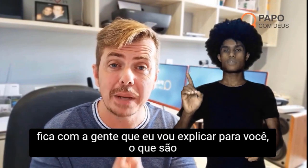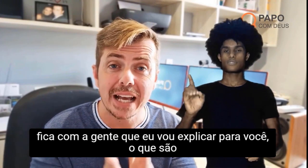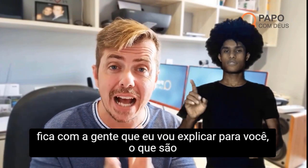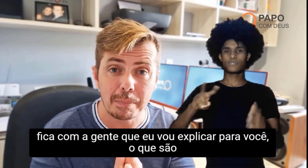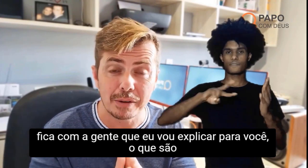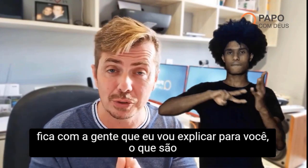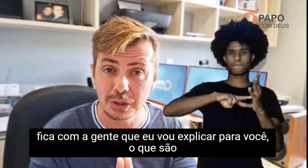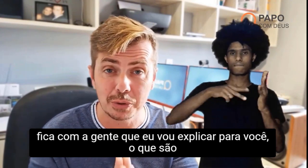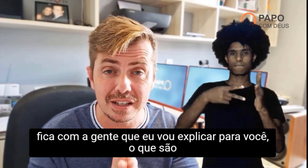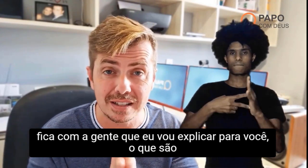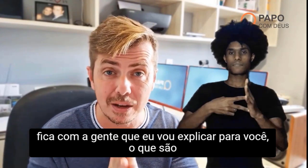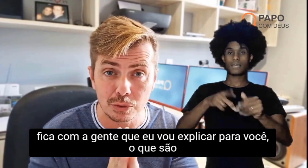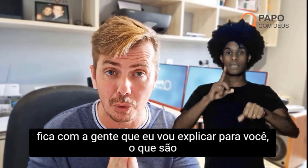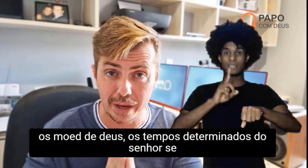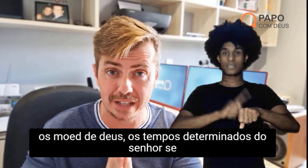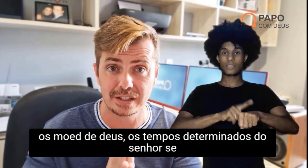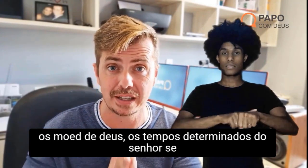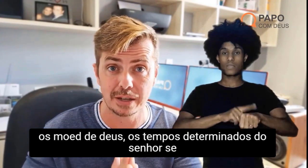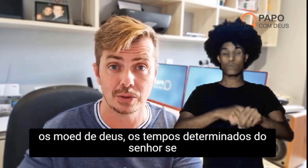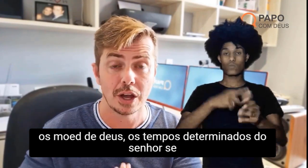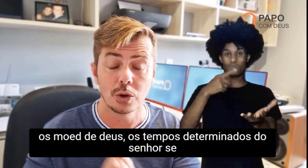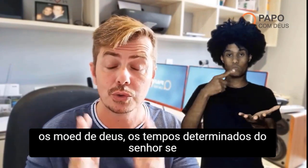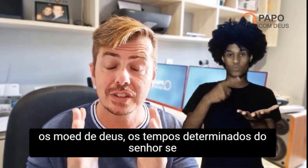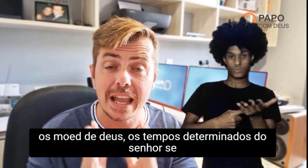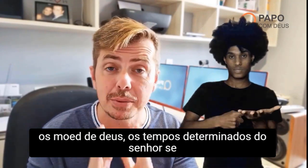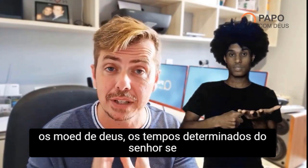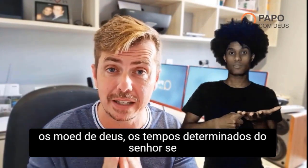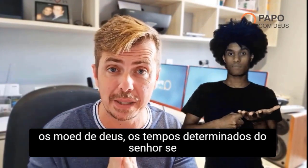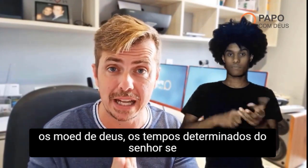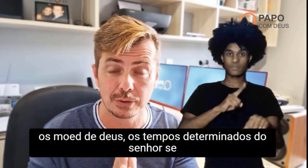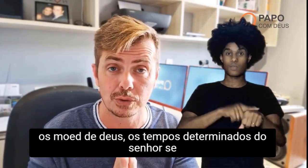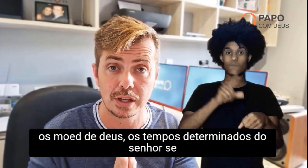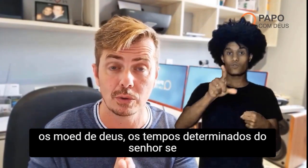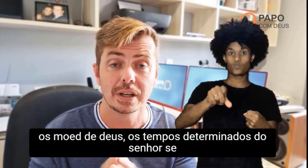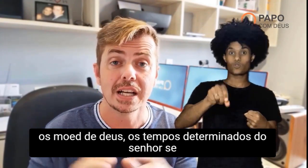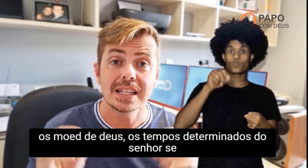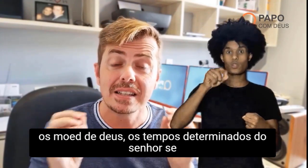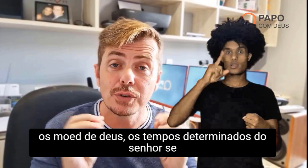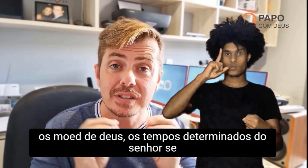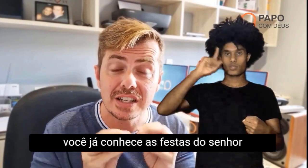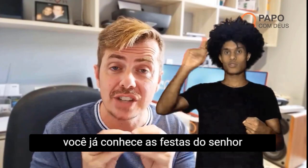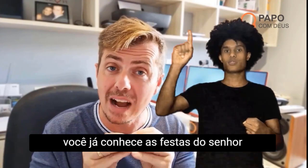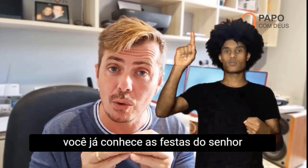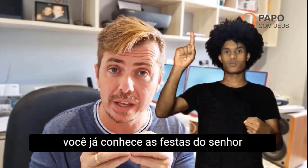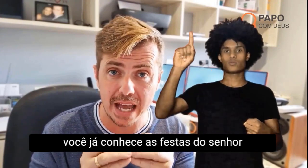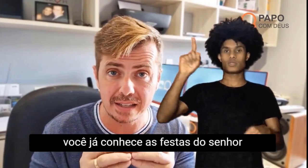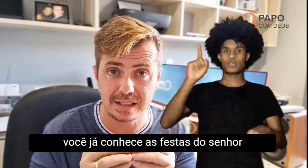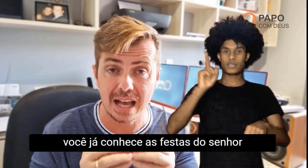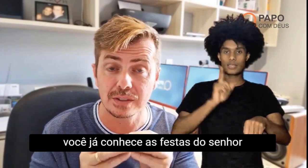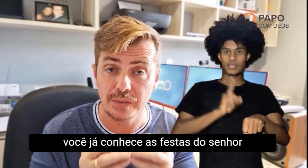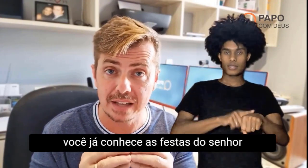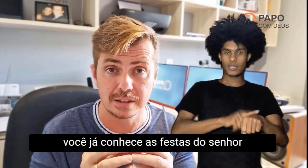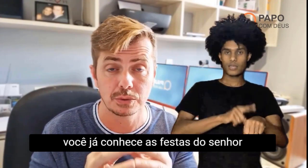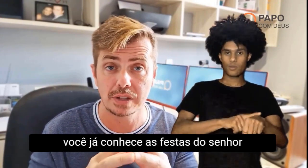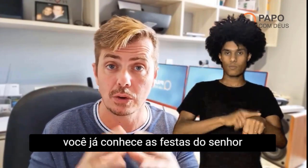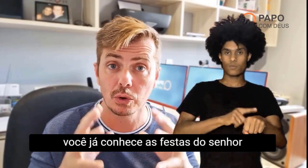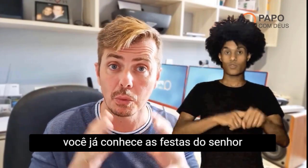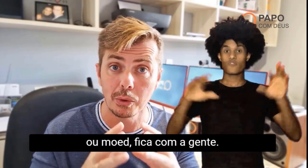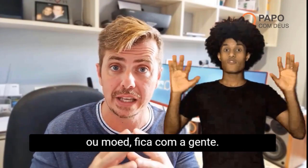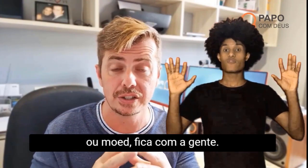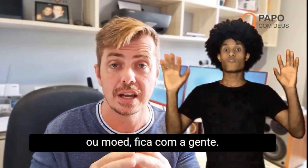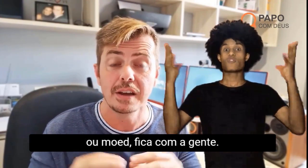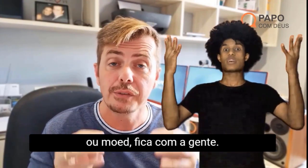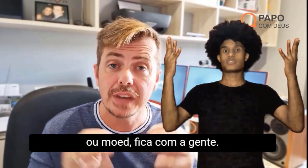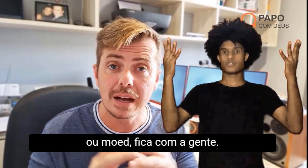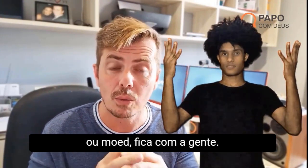que eu vou explicar para você o que são os Moedes de Deus, os tempos determinados do Senhor. Se você já conhece as festas do Senhor